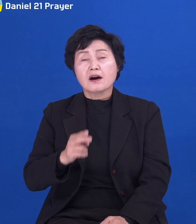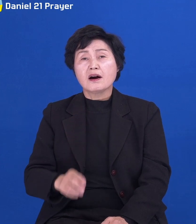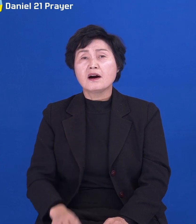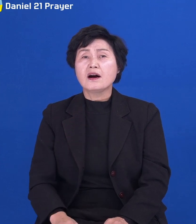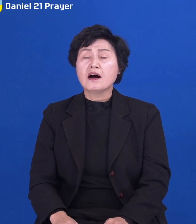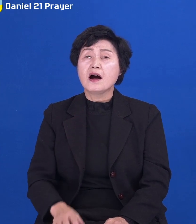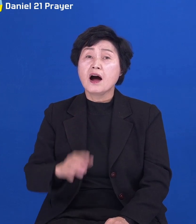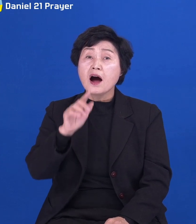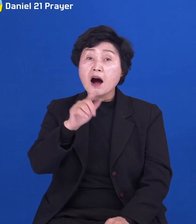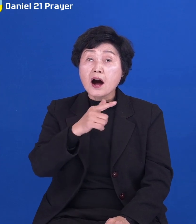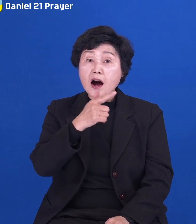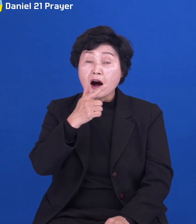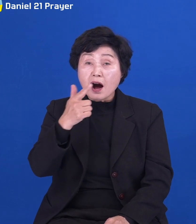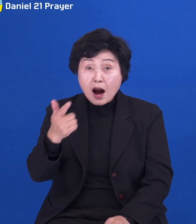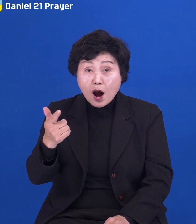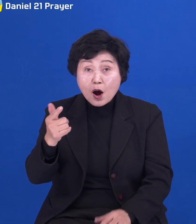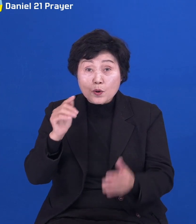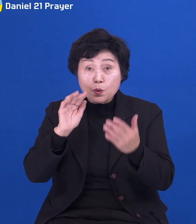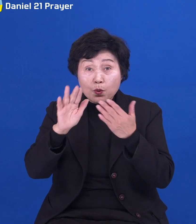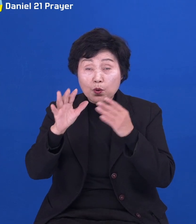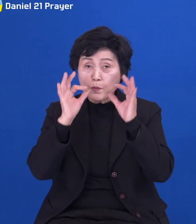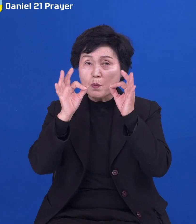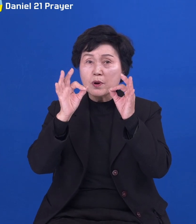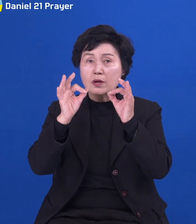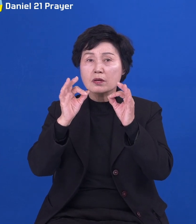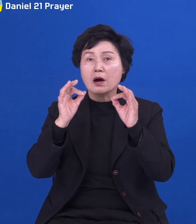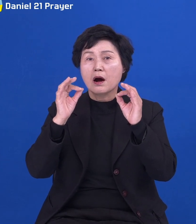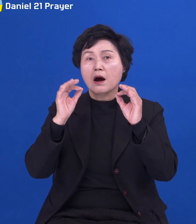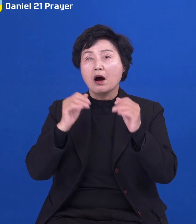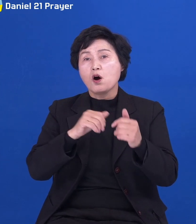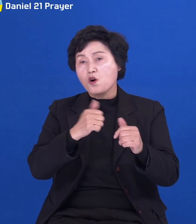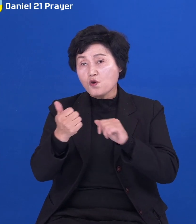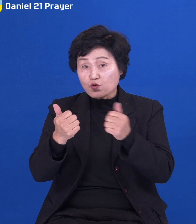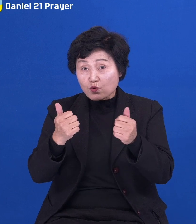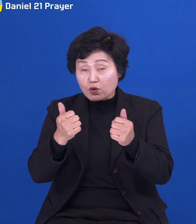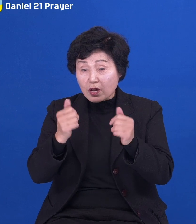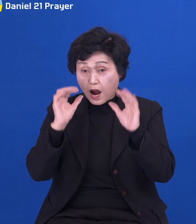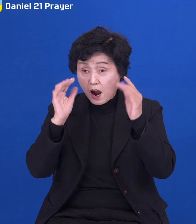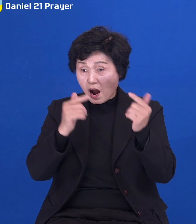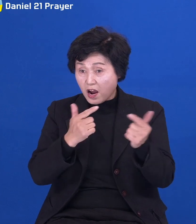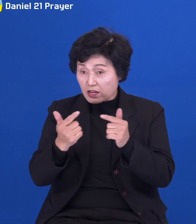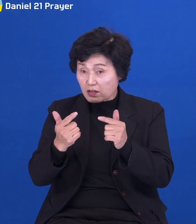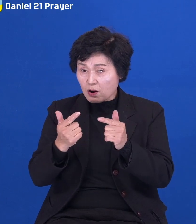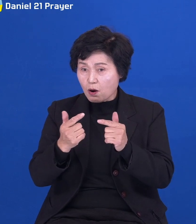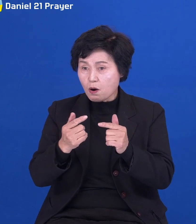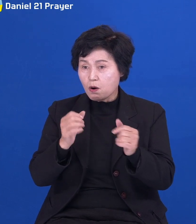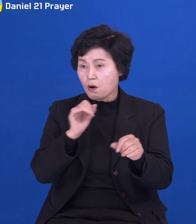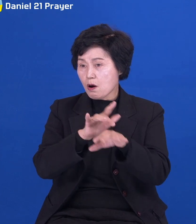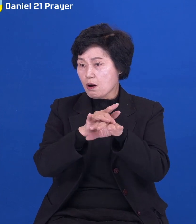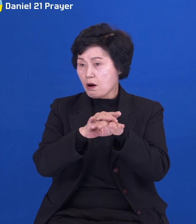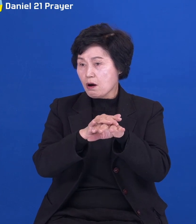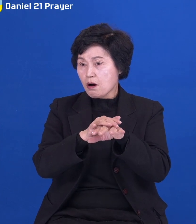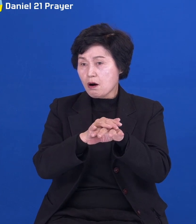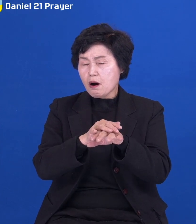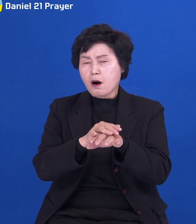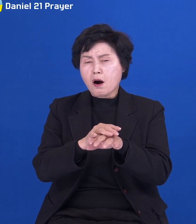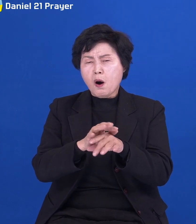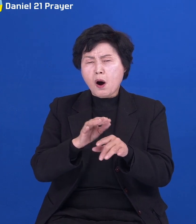하루가 지나면 4명에서 5명의 어린아이들이 시체가 들려나가서 어딘지도 모르는 산에다가 묻고